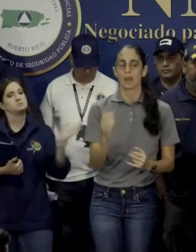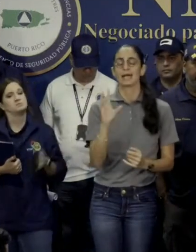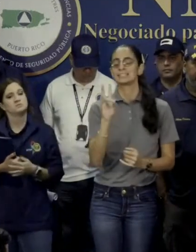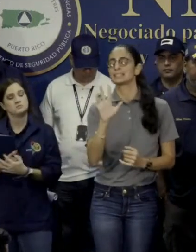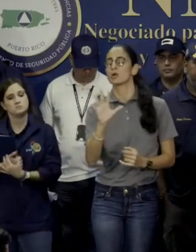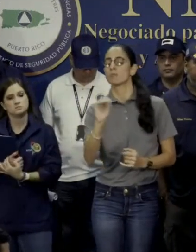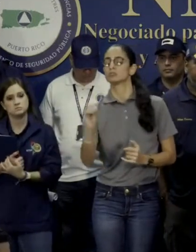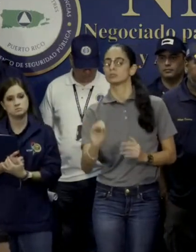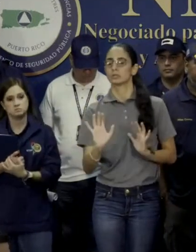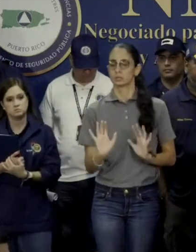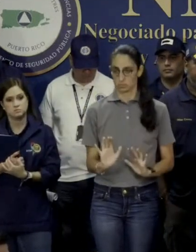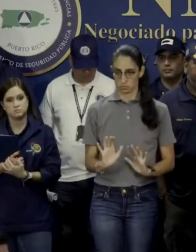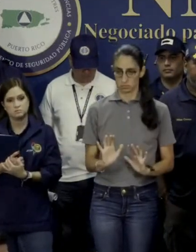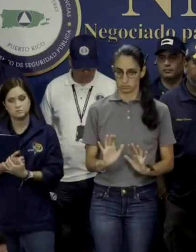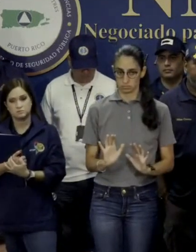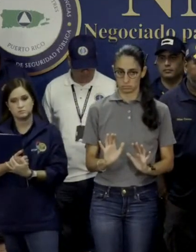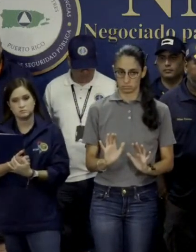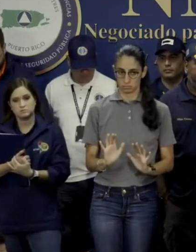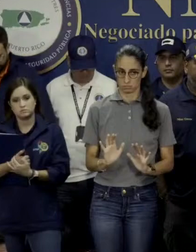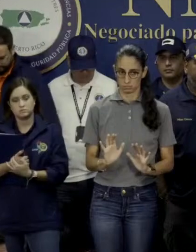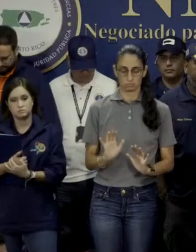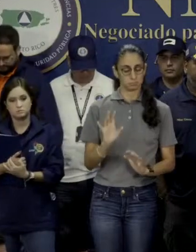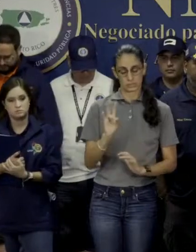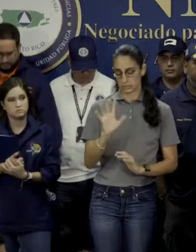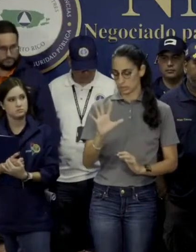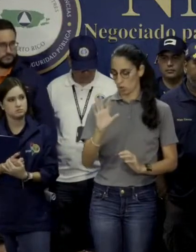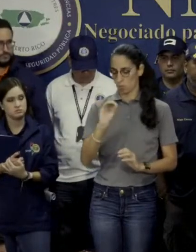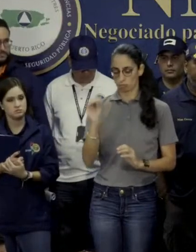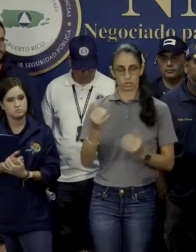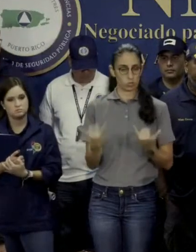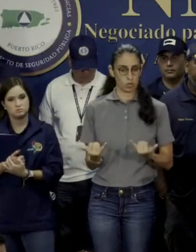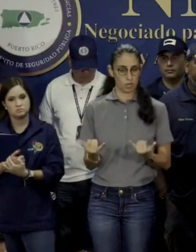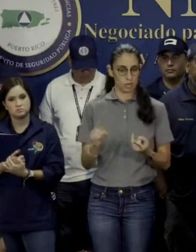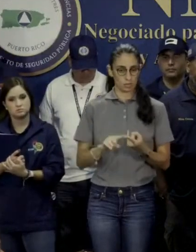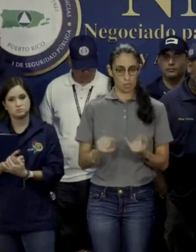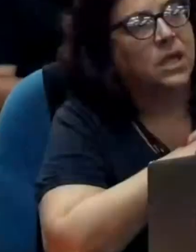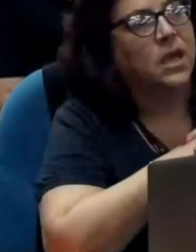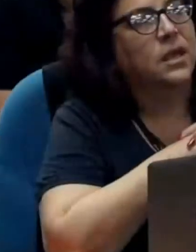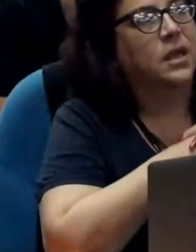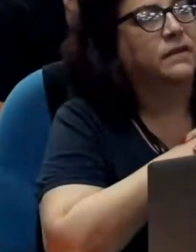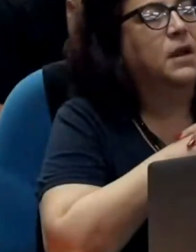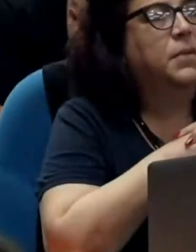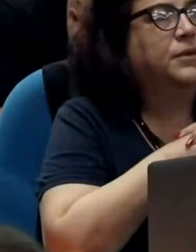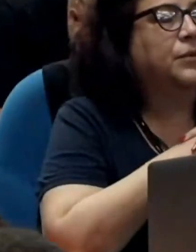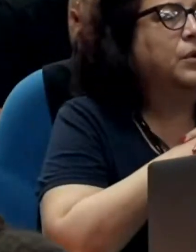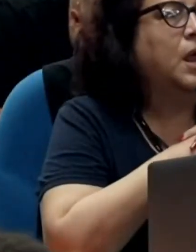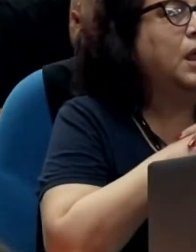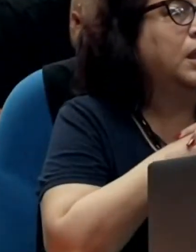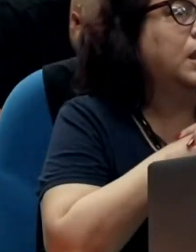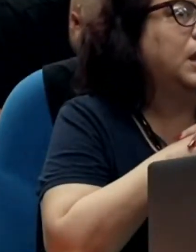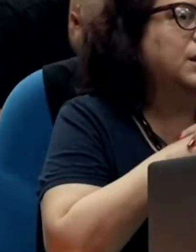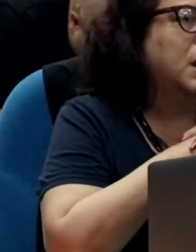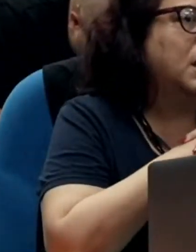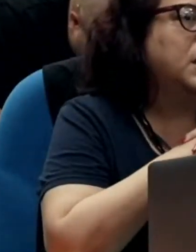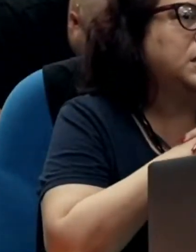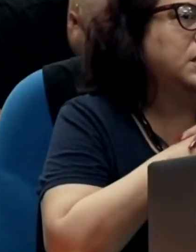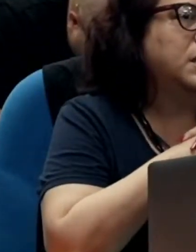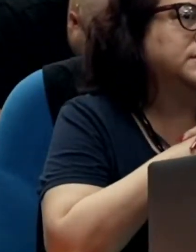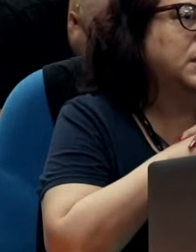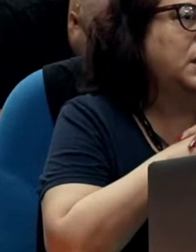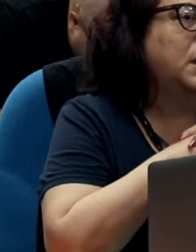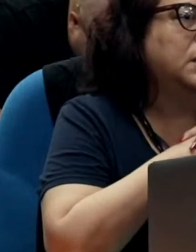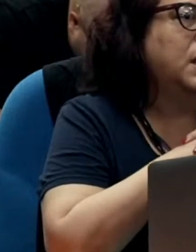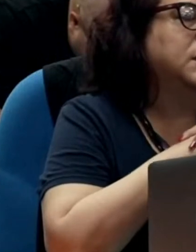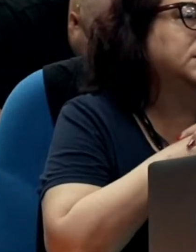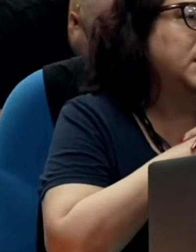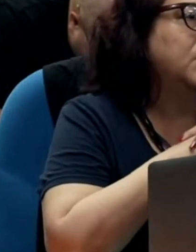O sea, eso no se descarta. Hasta el momento estamos 75-25. En estos momentos, ¿quién es la persona, el guard, y quién